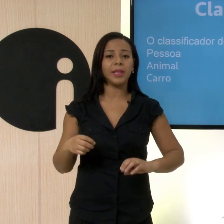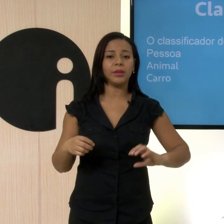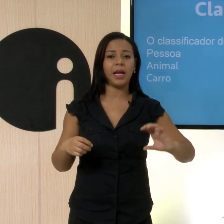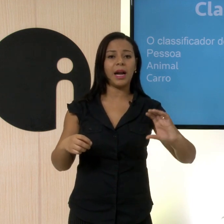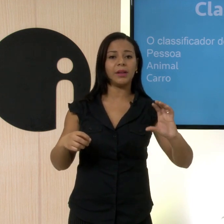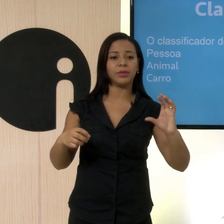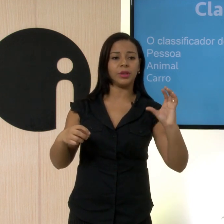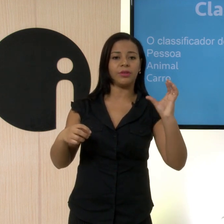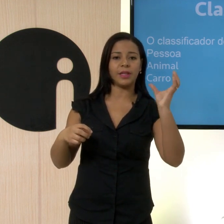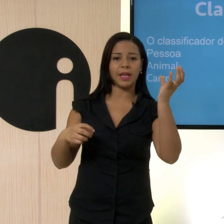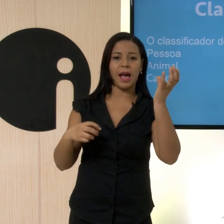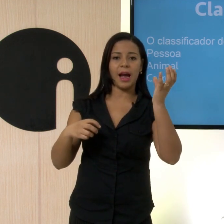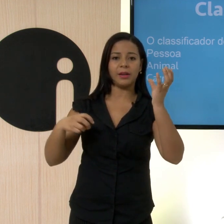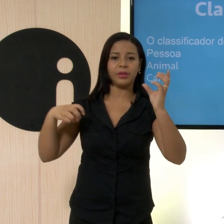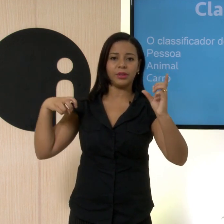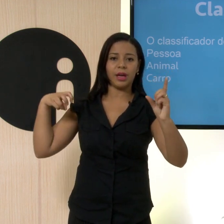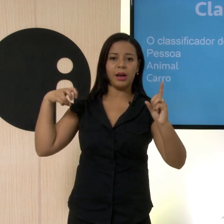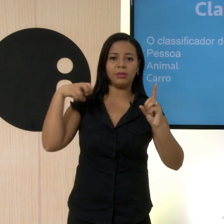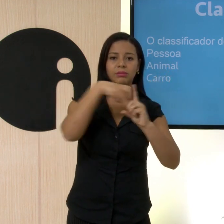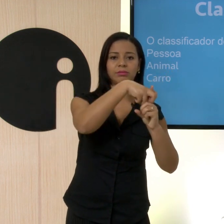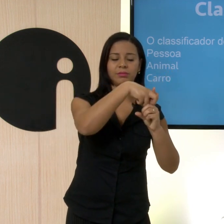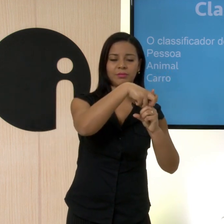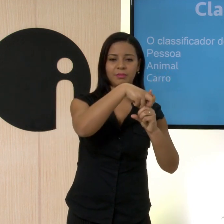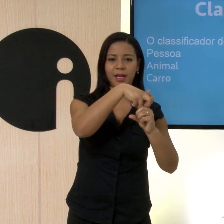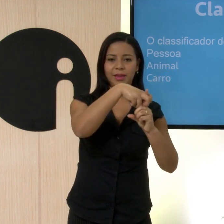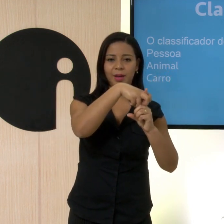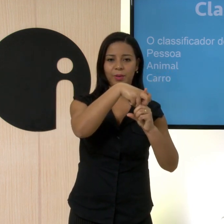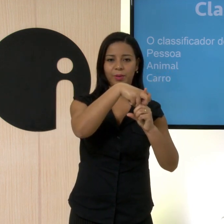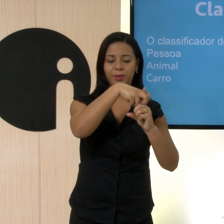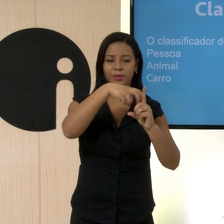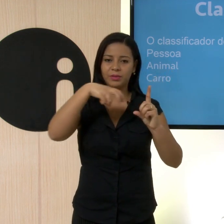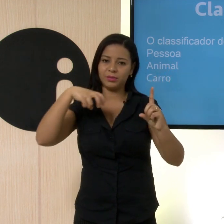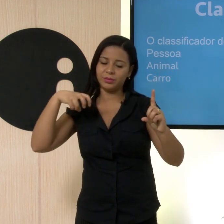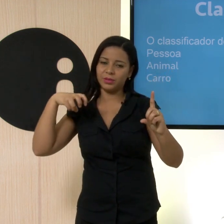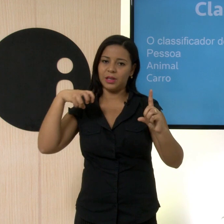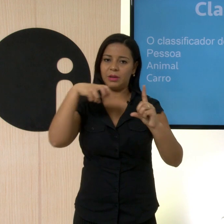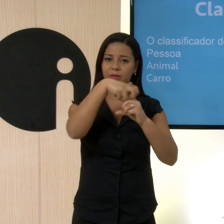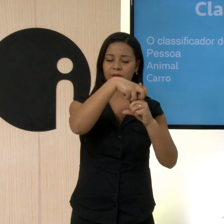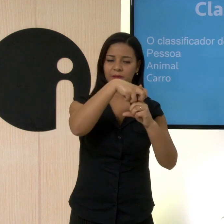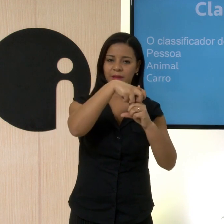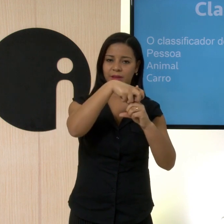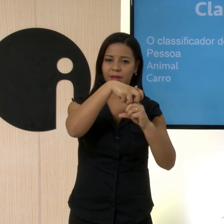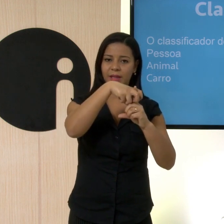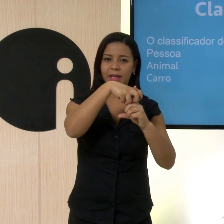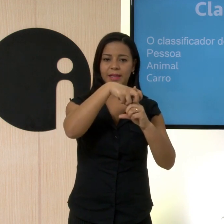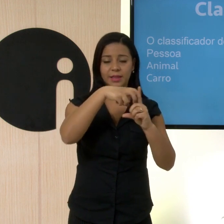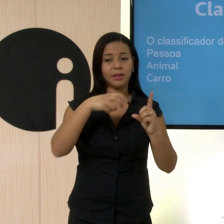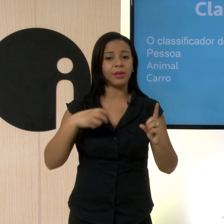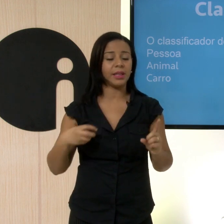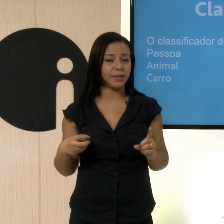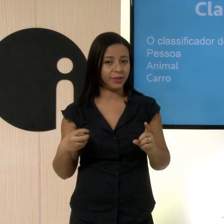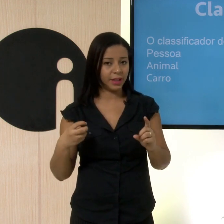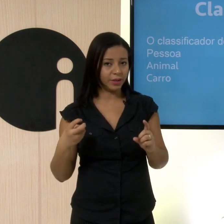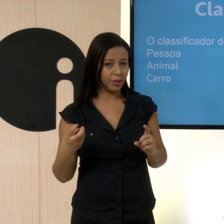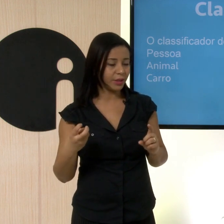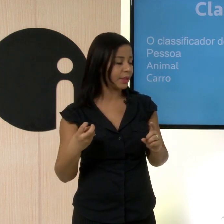bateu na árvore. Eu faço a árvore e o carro bateu. Então, esses são classificadores que